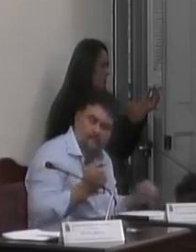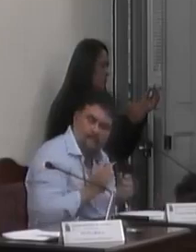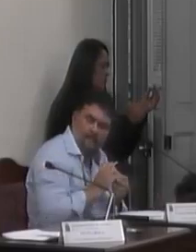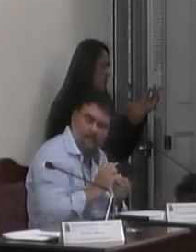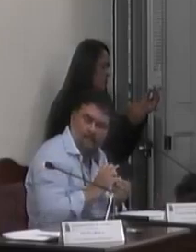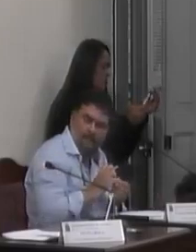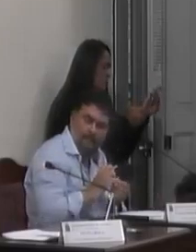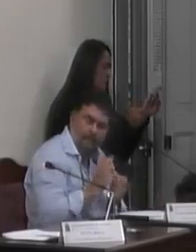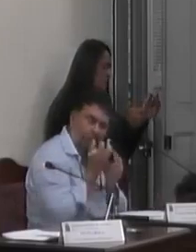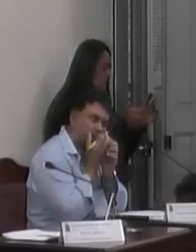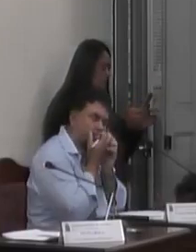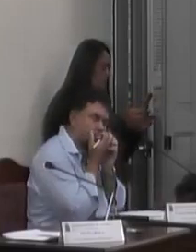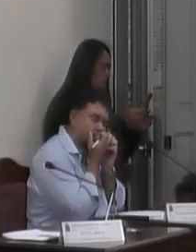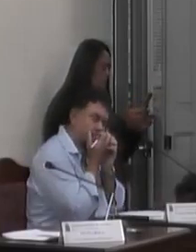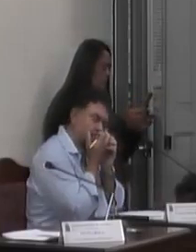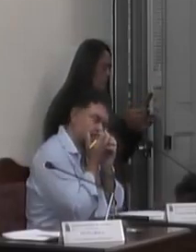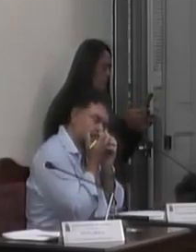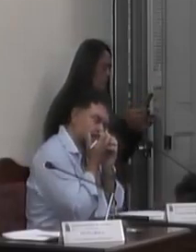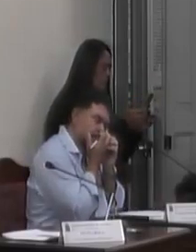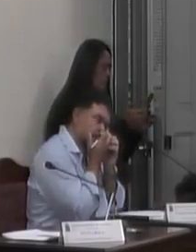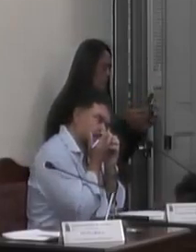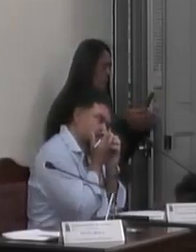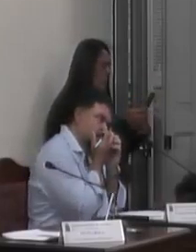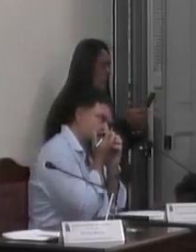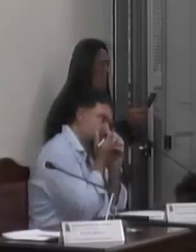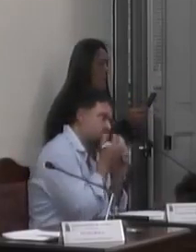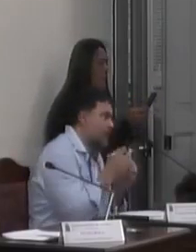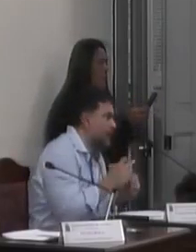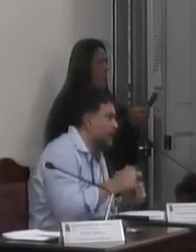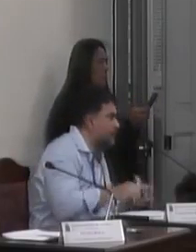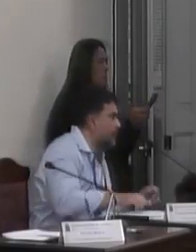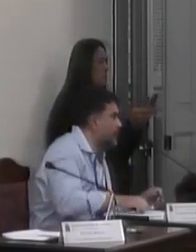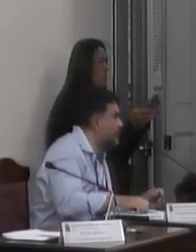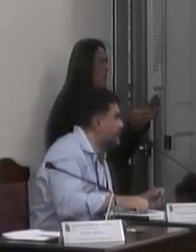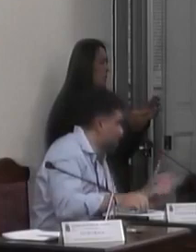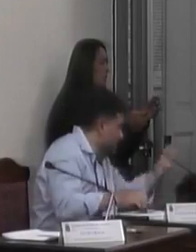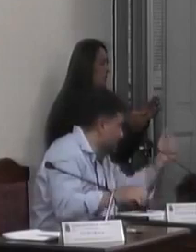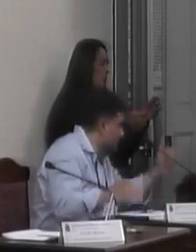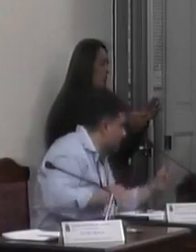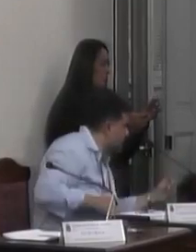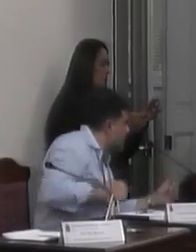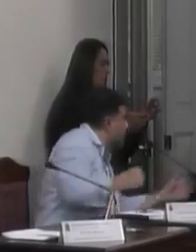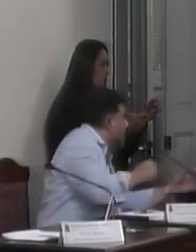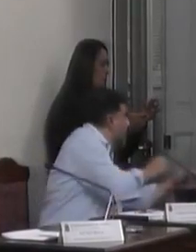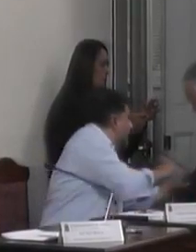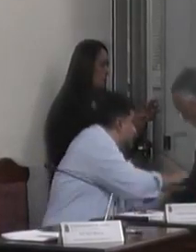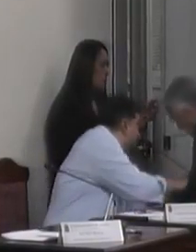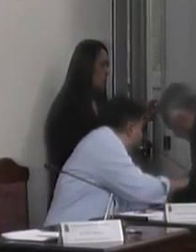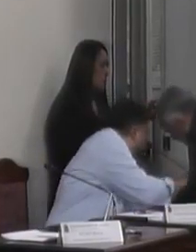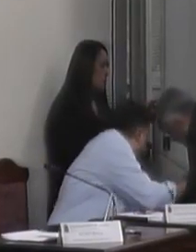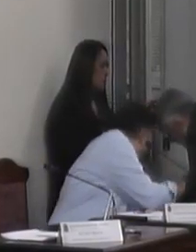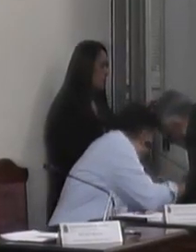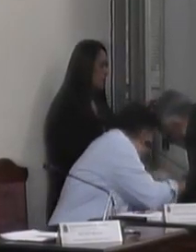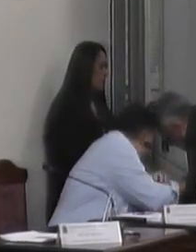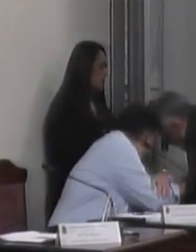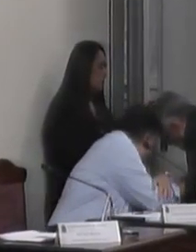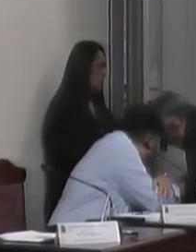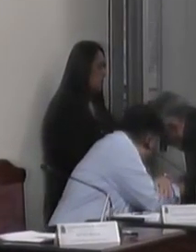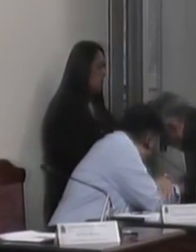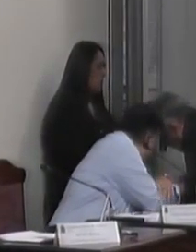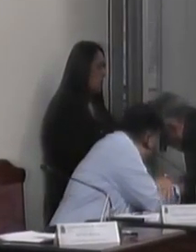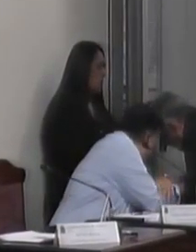gasta dentro da lei de responsabilidade fiscal, o que é gasto com os servidores? Com os servidores? O percentual